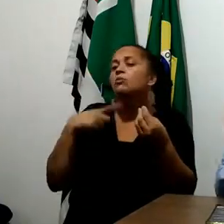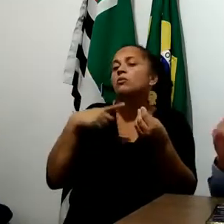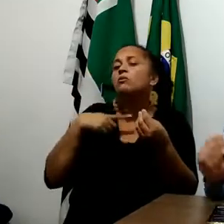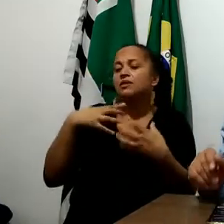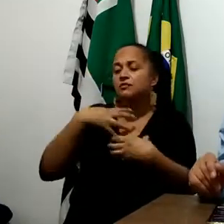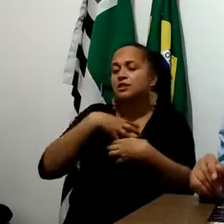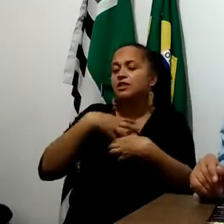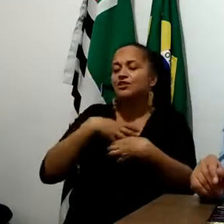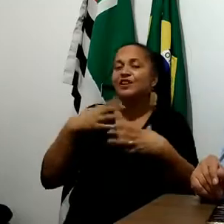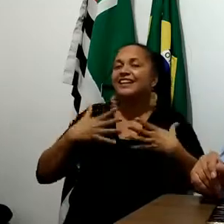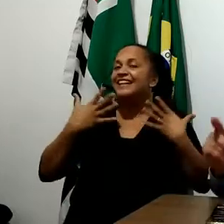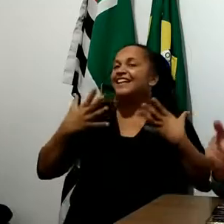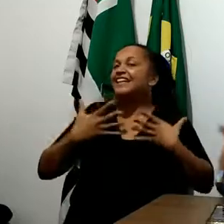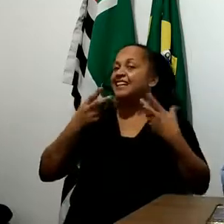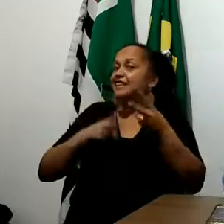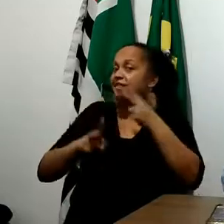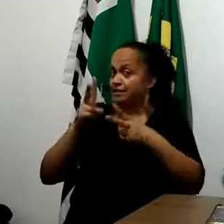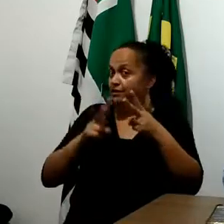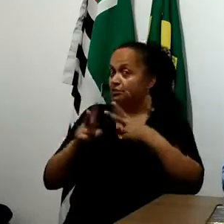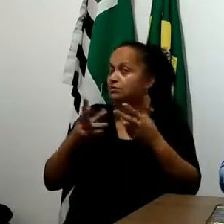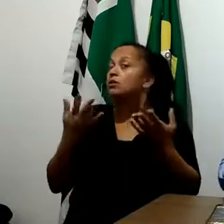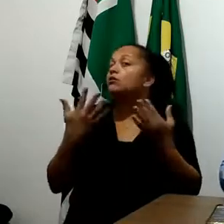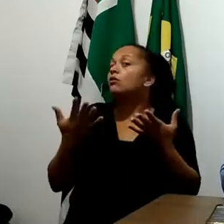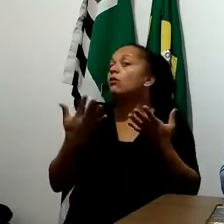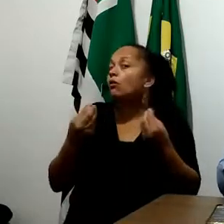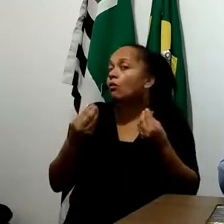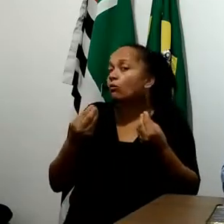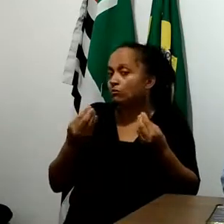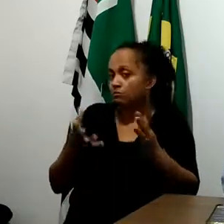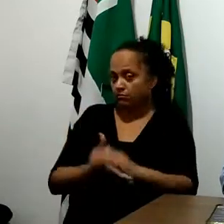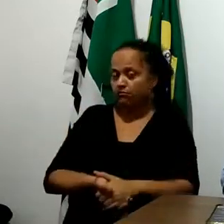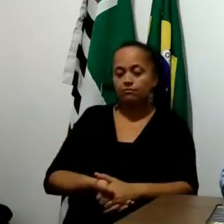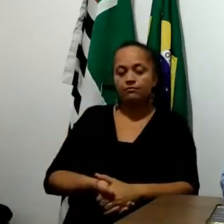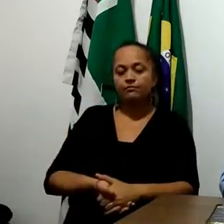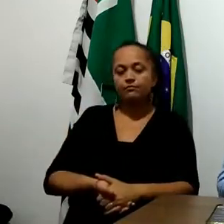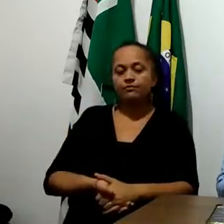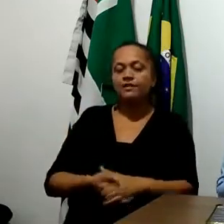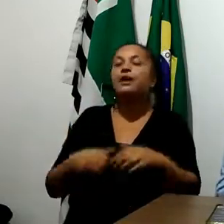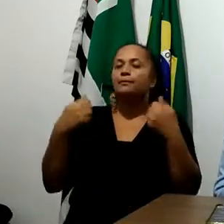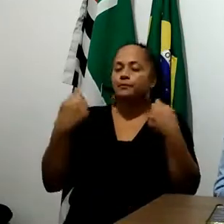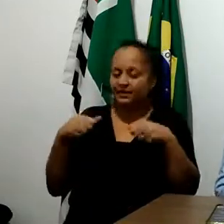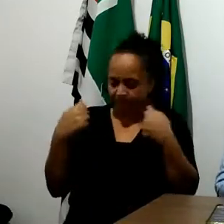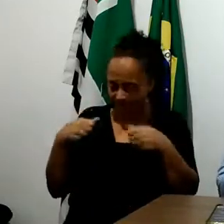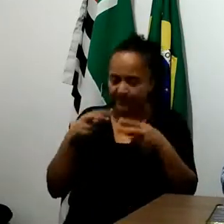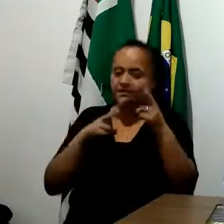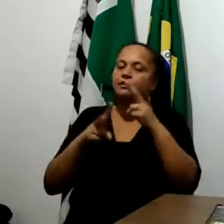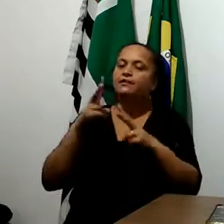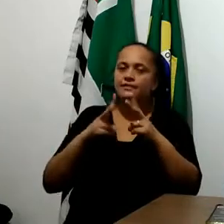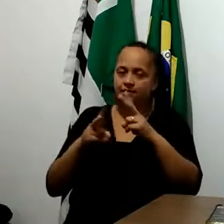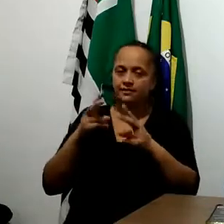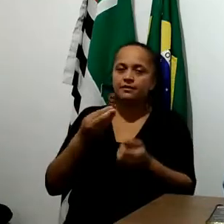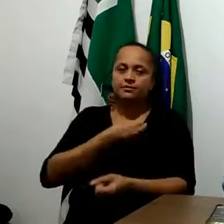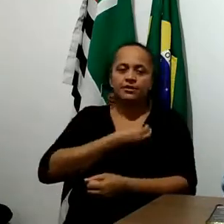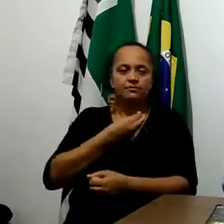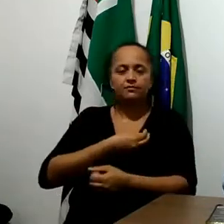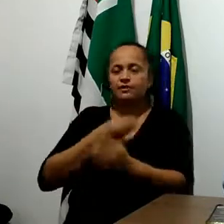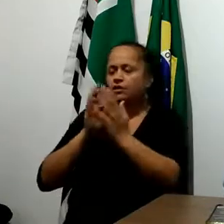não desanimar? O grande segredo é ter uma vida de oração e